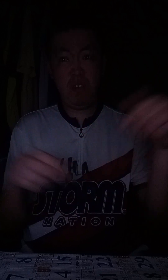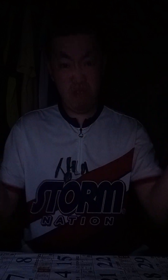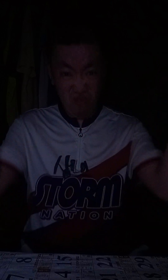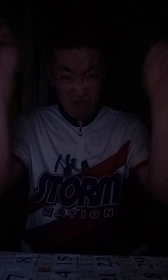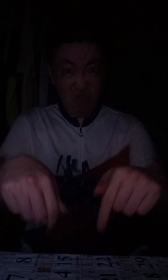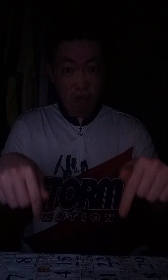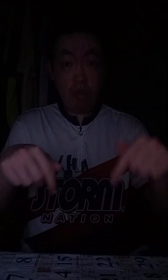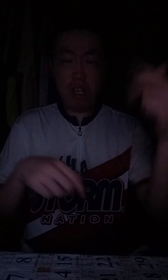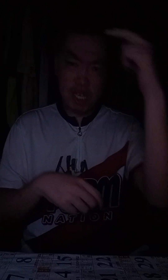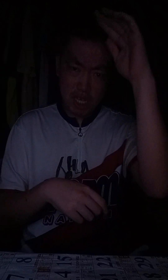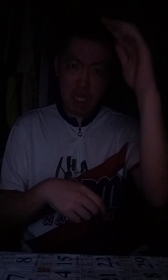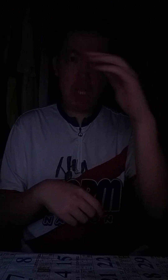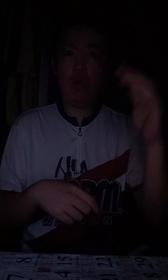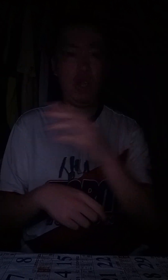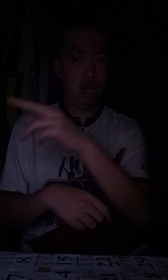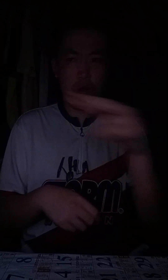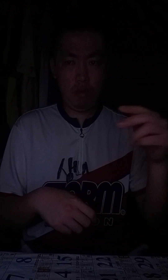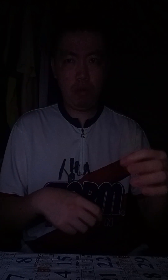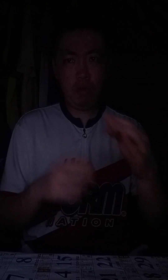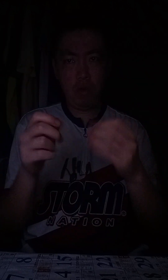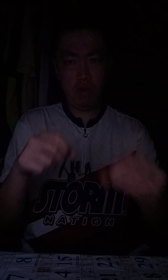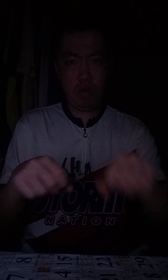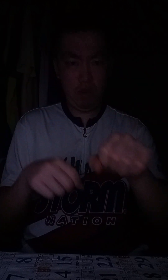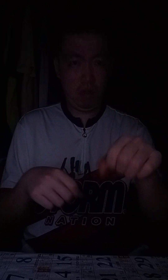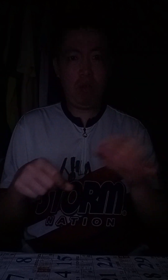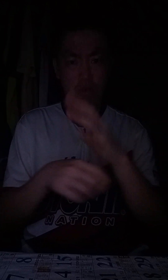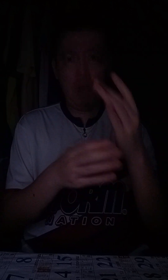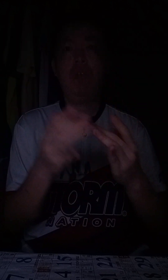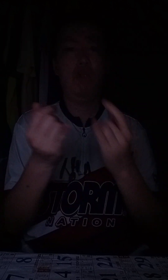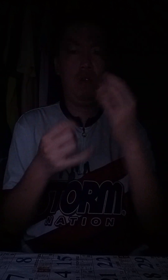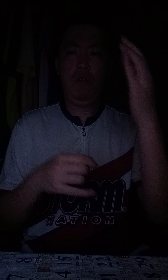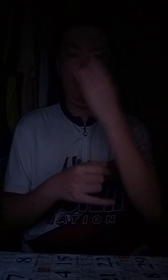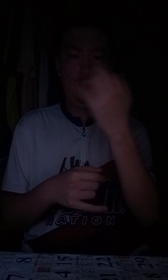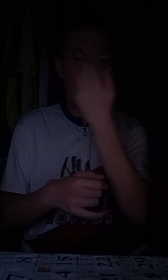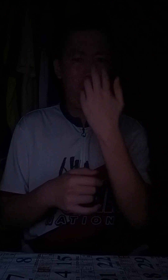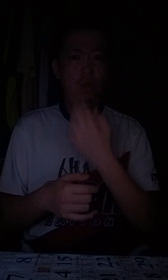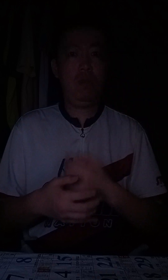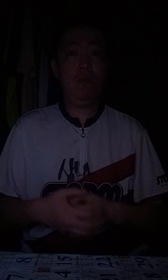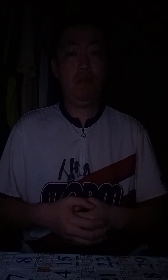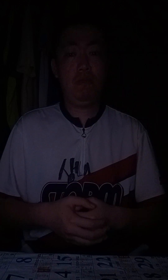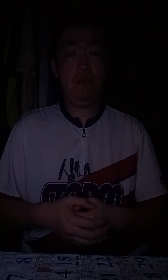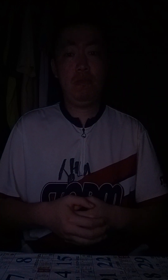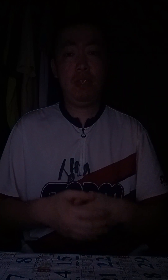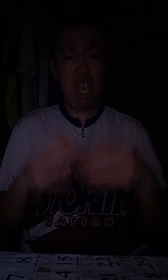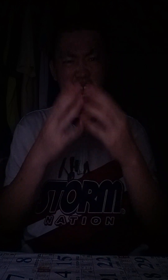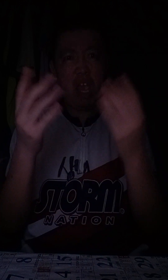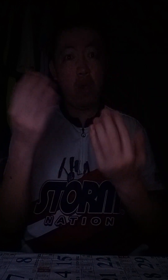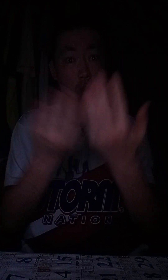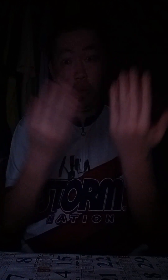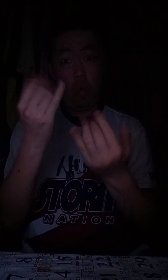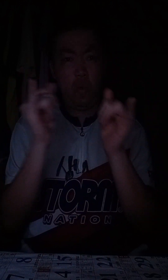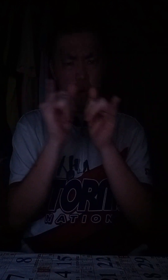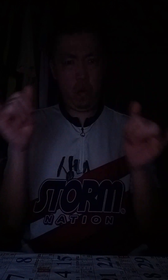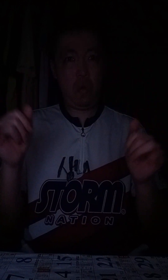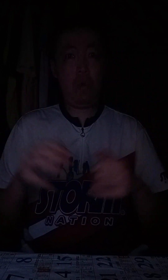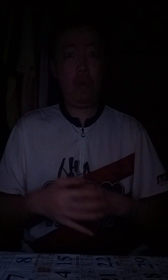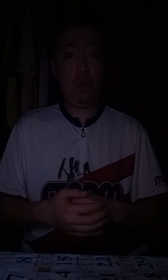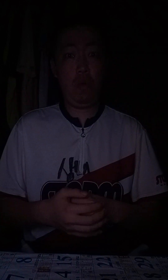뛰어들었다는 기관사의 말을 토대로 사고 경위를 조사하고 있습니다. 밤사이 화재도 잇따랐습니다. 어제